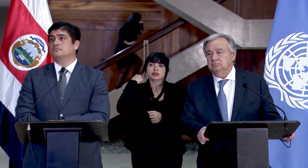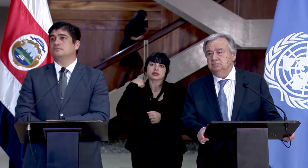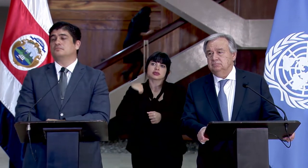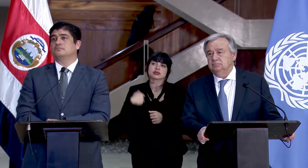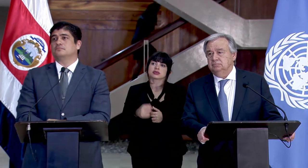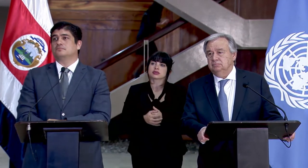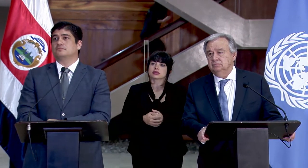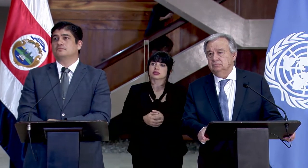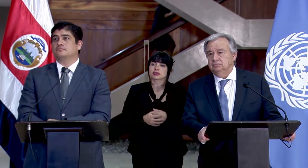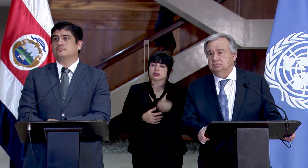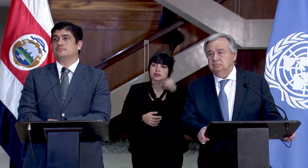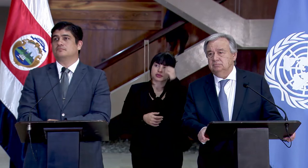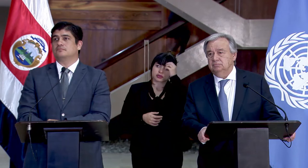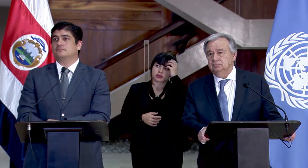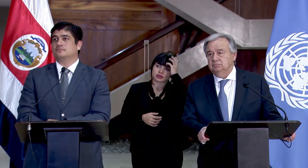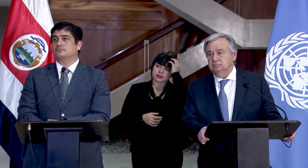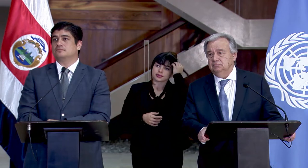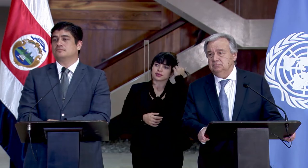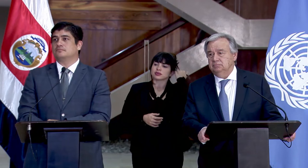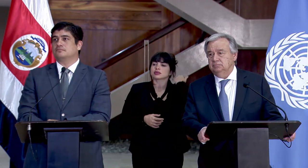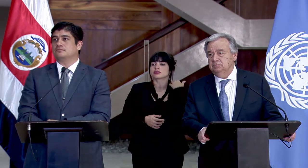Por acá, disculpe.